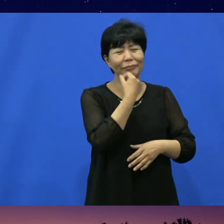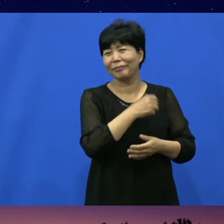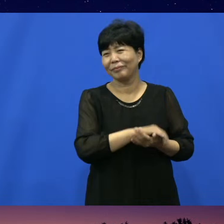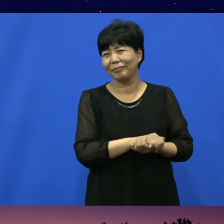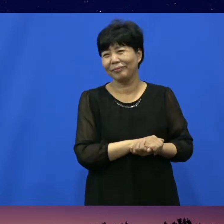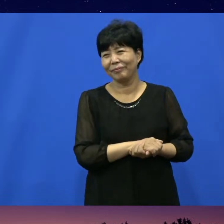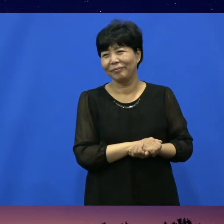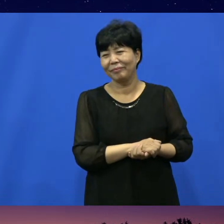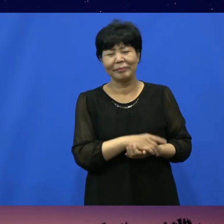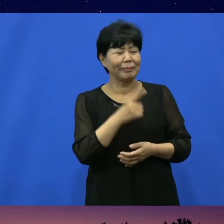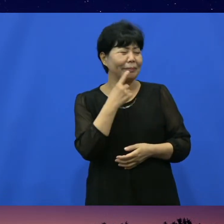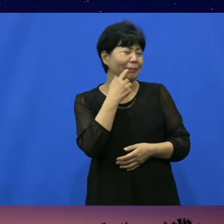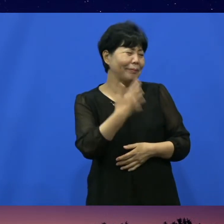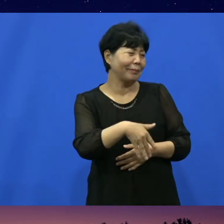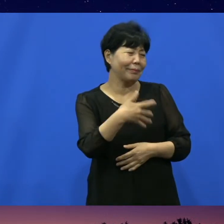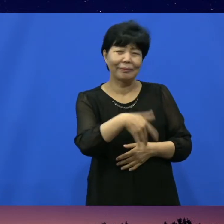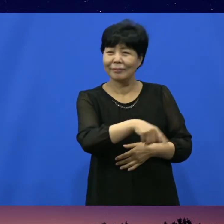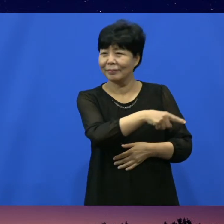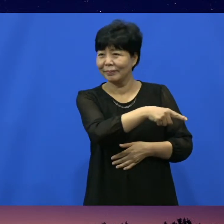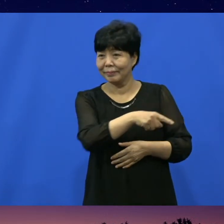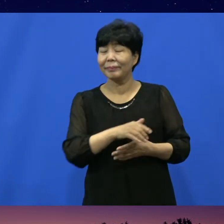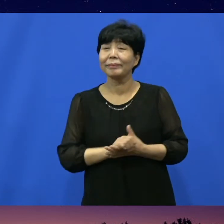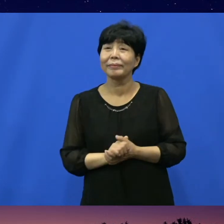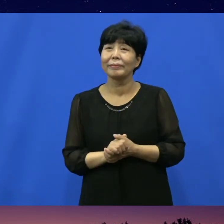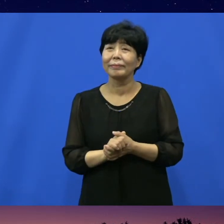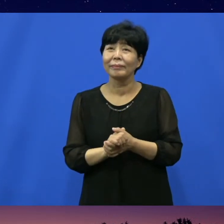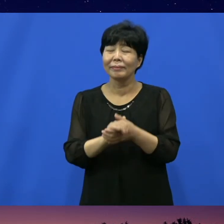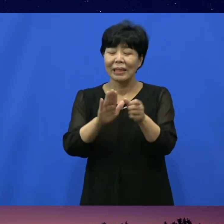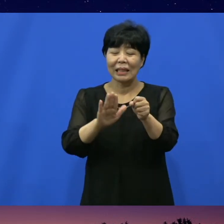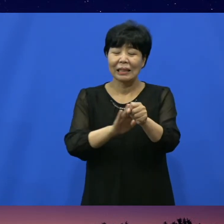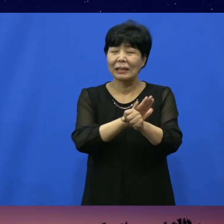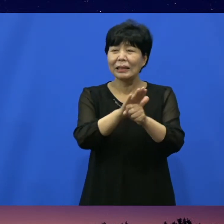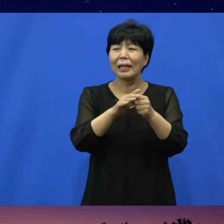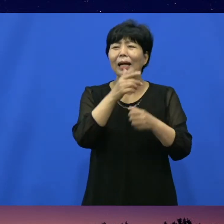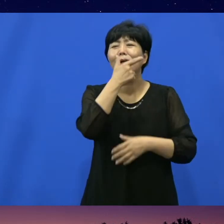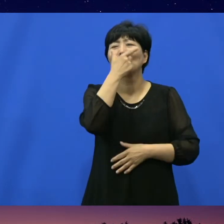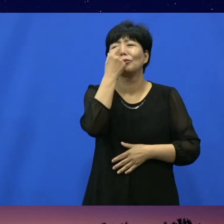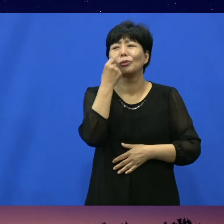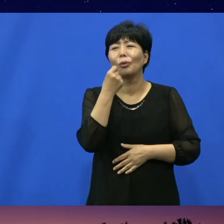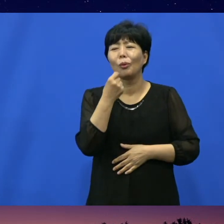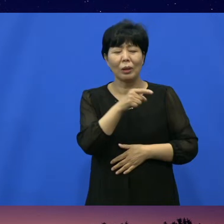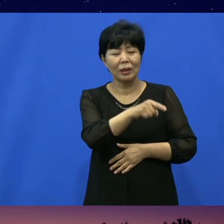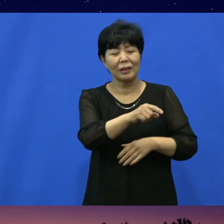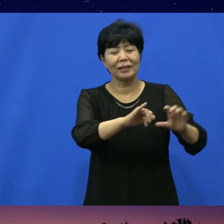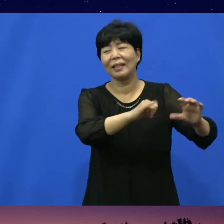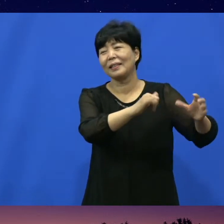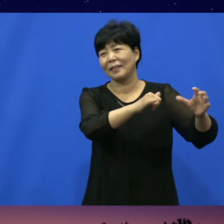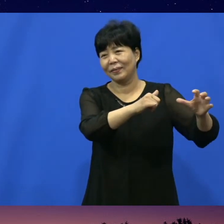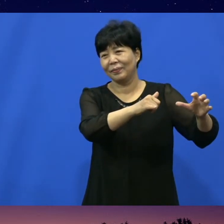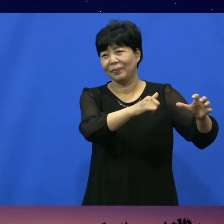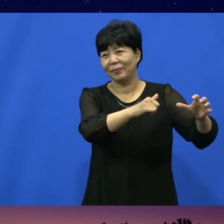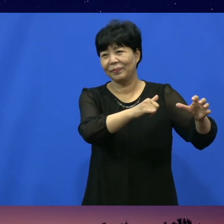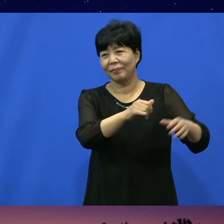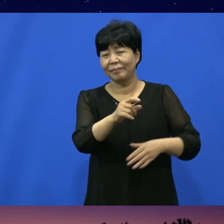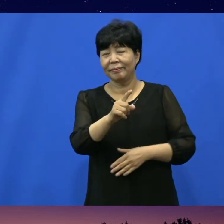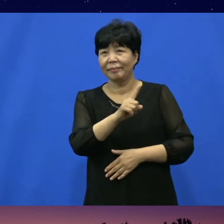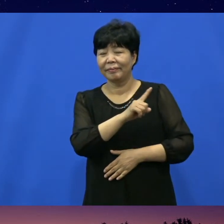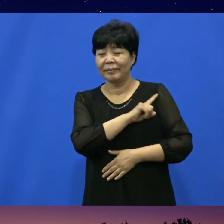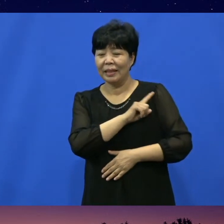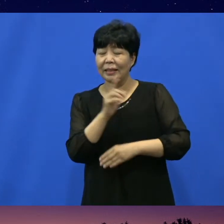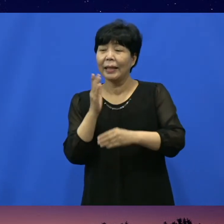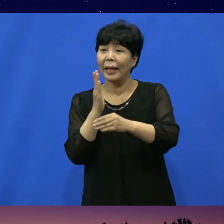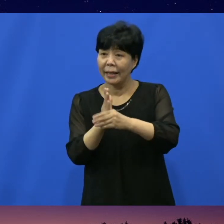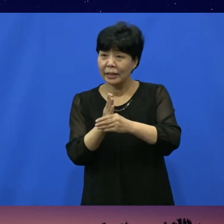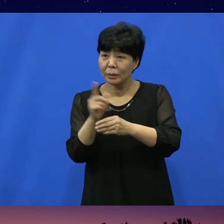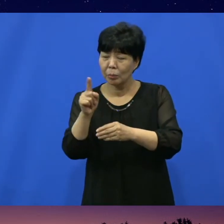항상 세상에서 우리가 겪고 있는 문제가 뭐죠? 사랑 결핍 정체잖아요. 가장 핵심적인 게 사랑이